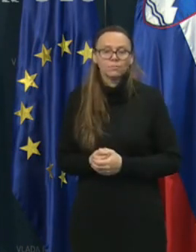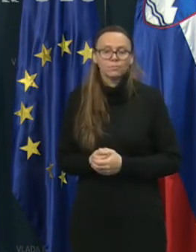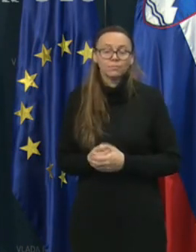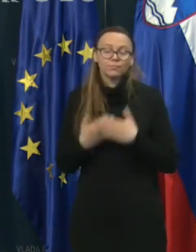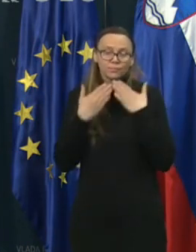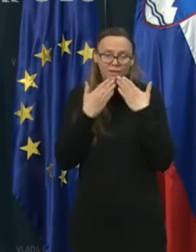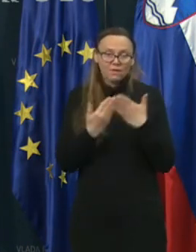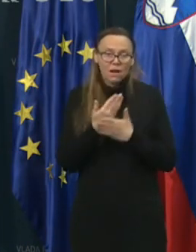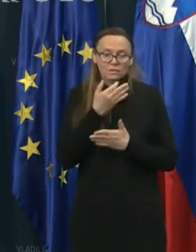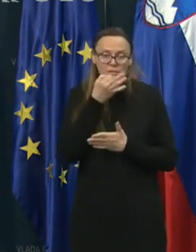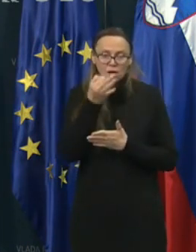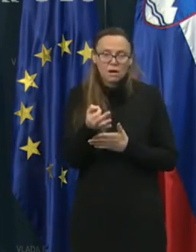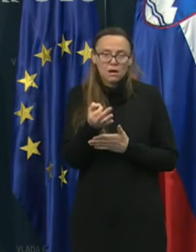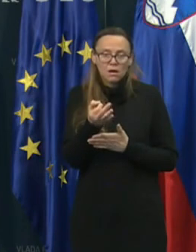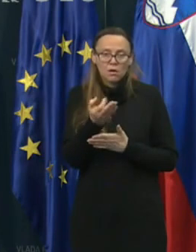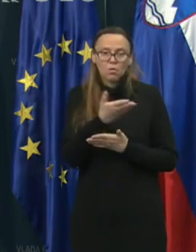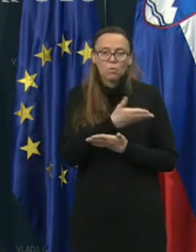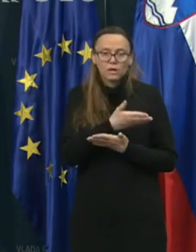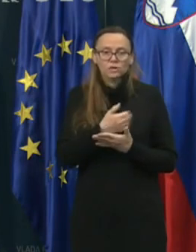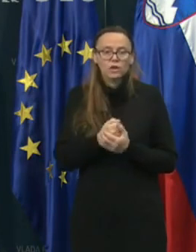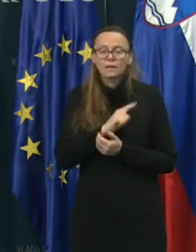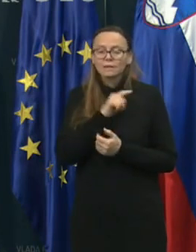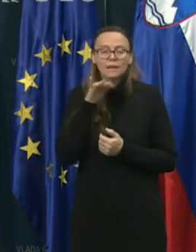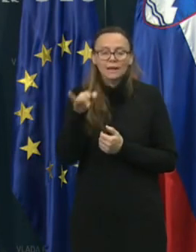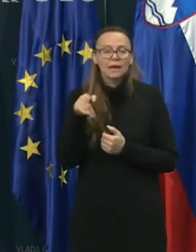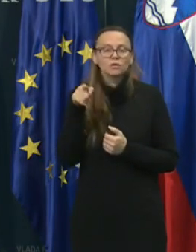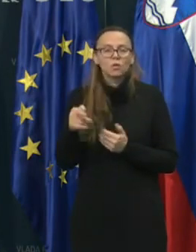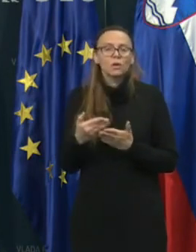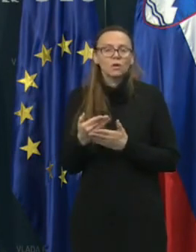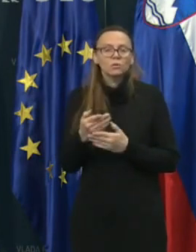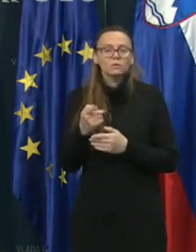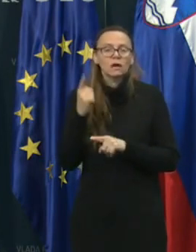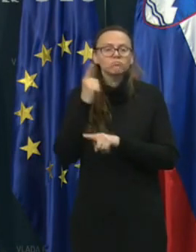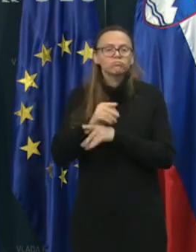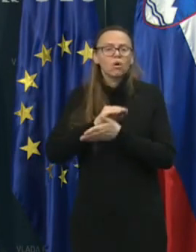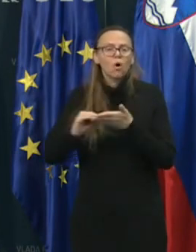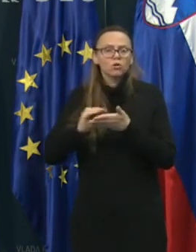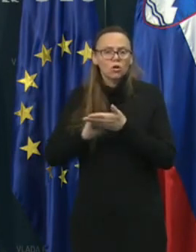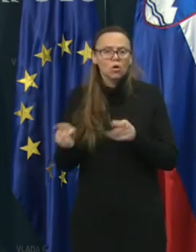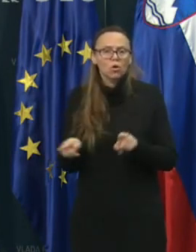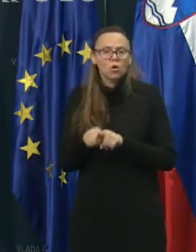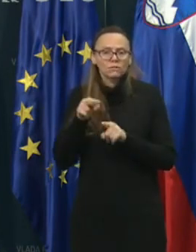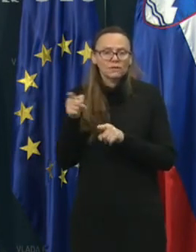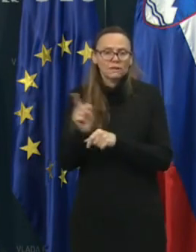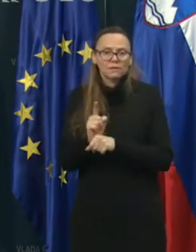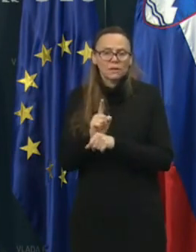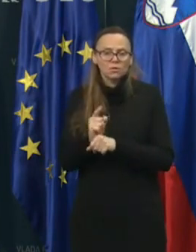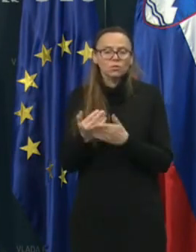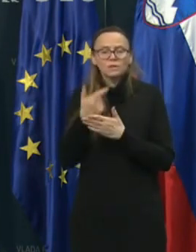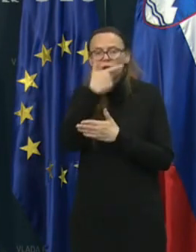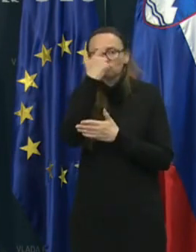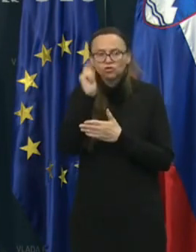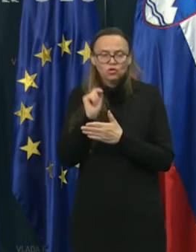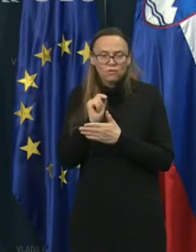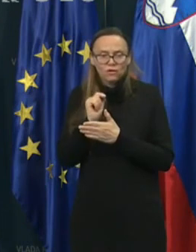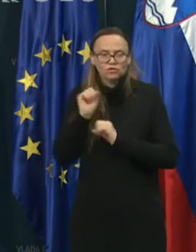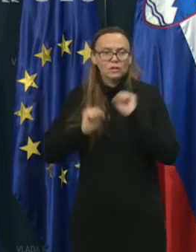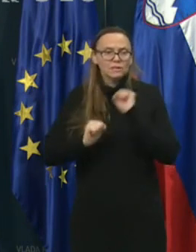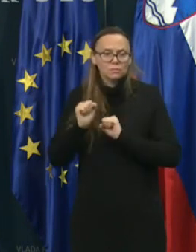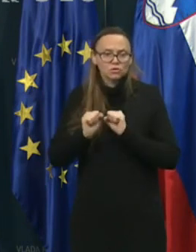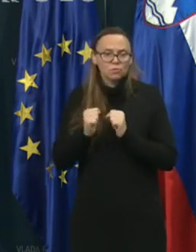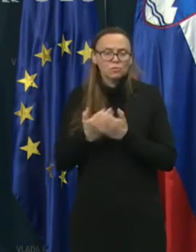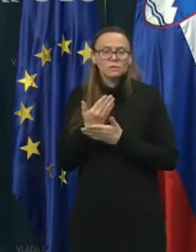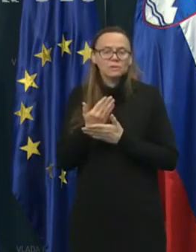Hvala lepa za vprašanje. Ne gre toliko za odlok, kot gre v tem trenutku za človeške vire, za